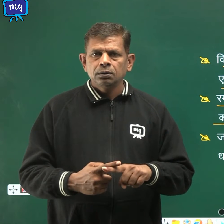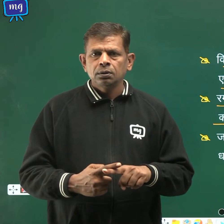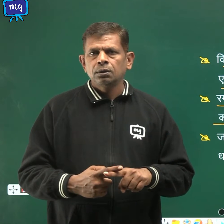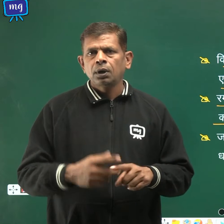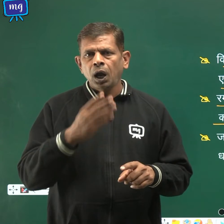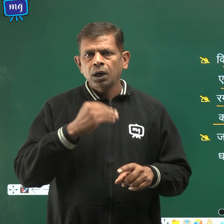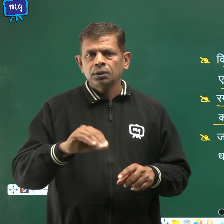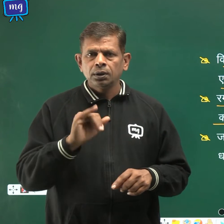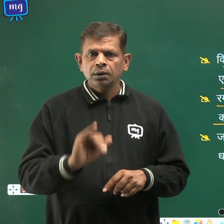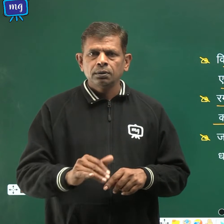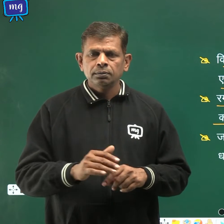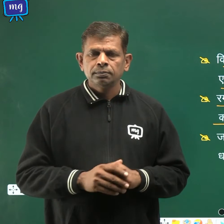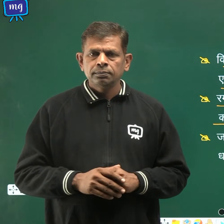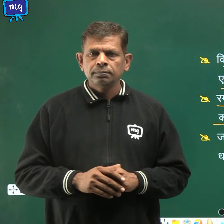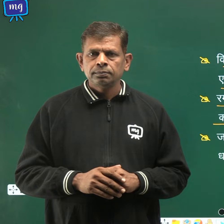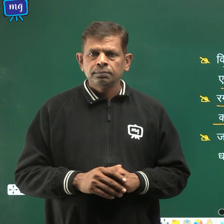कहते हैं।